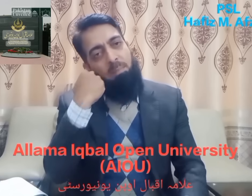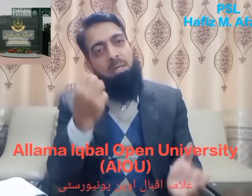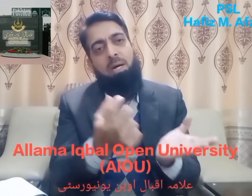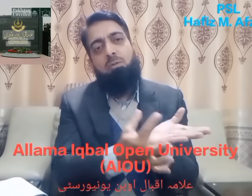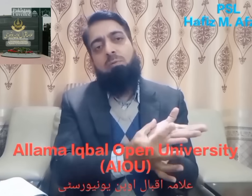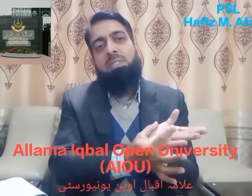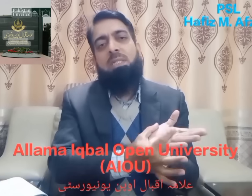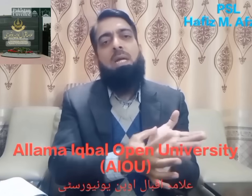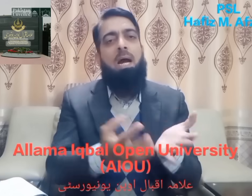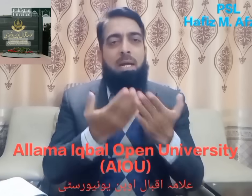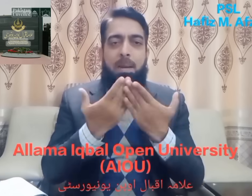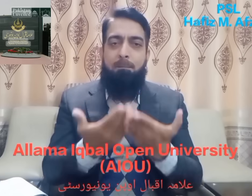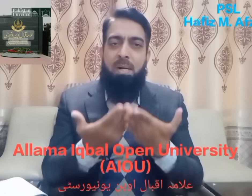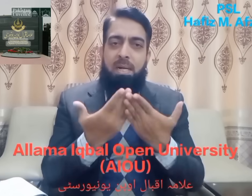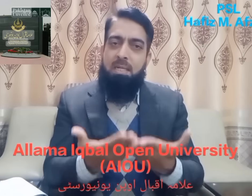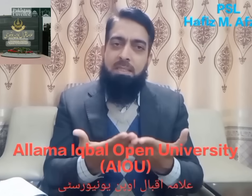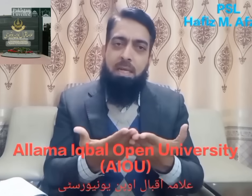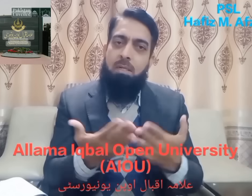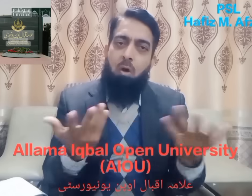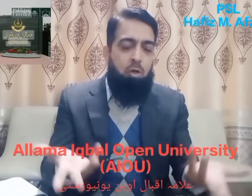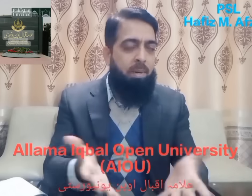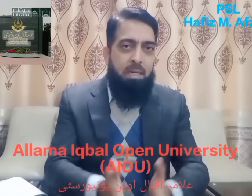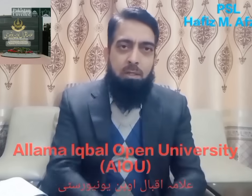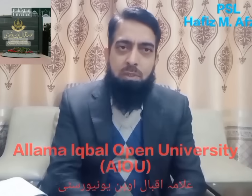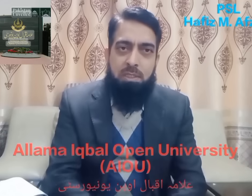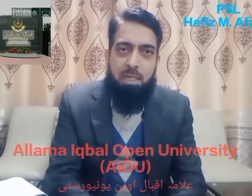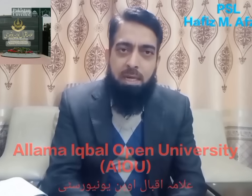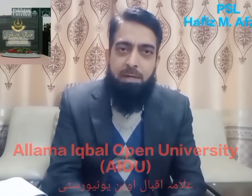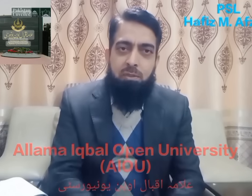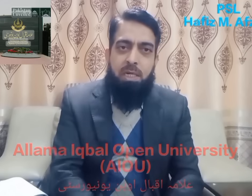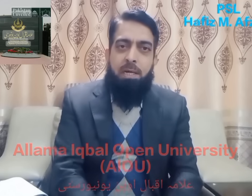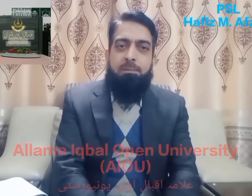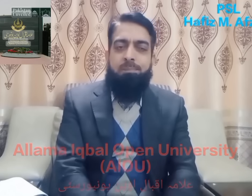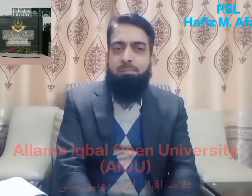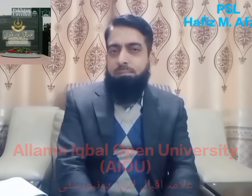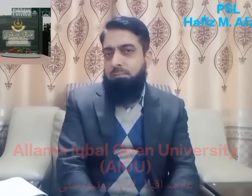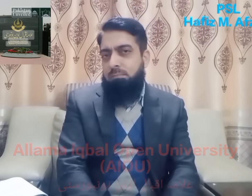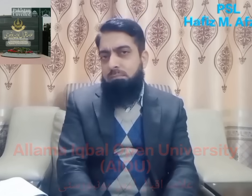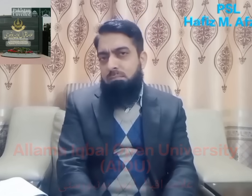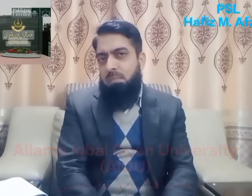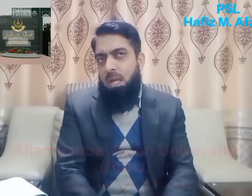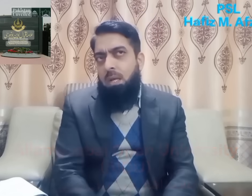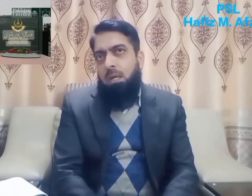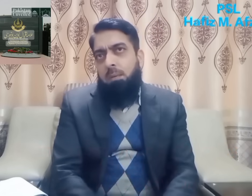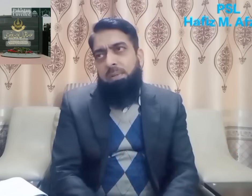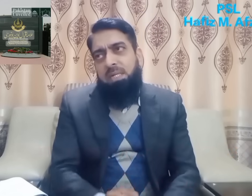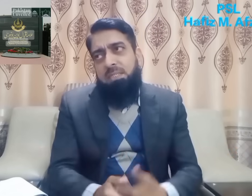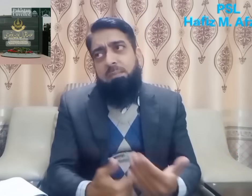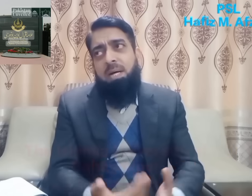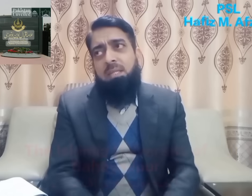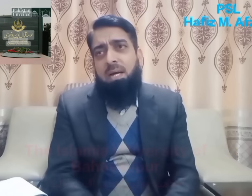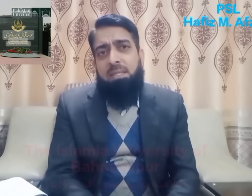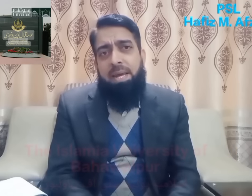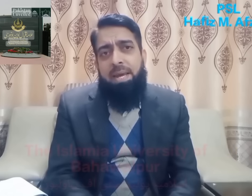अल्लामा इकबाल यूनिवर्सिटी। आगे पढ़ने का साइन ऑटोमेटिकली उसके साथ ऐड हो जाएगा। फिर इसके बाद आता